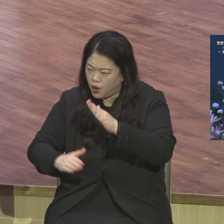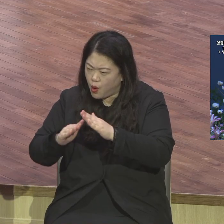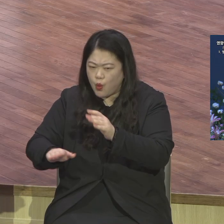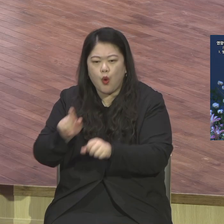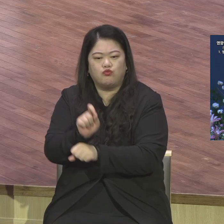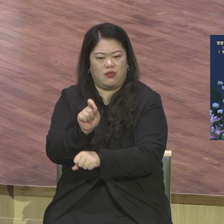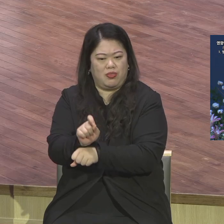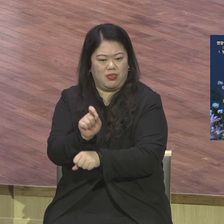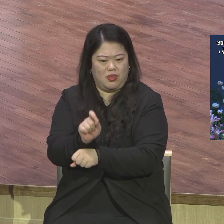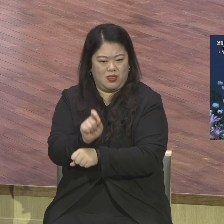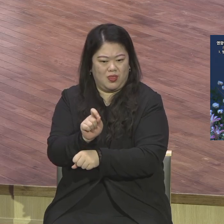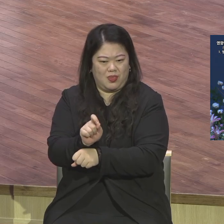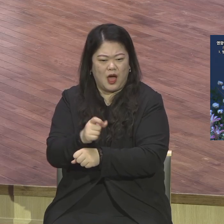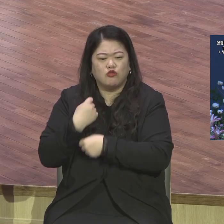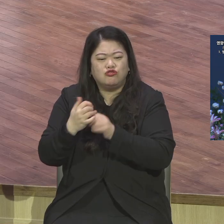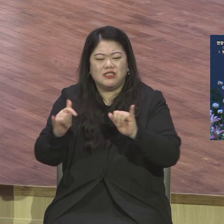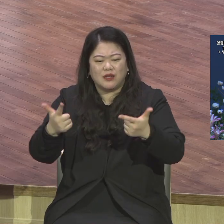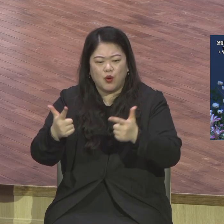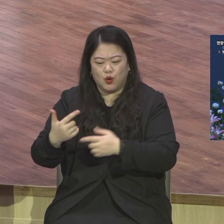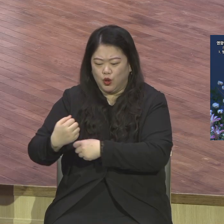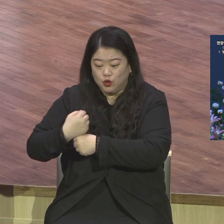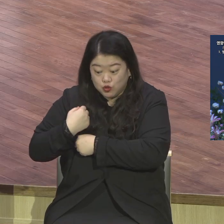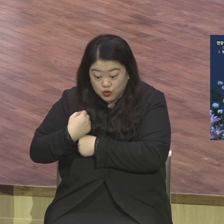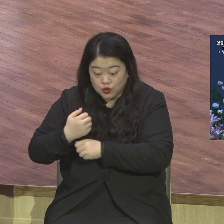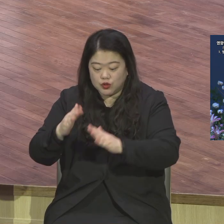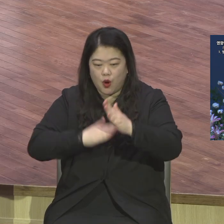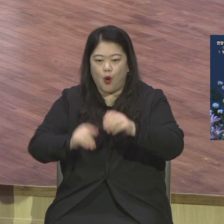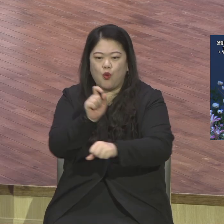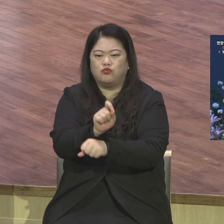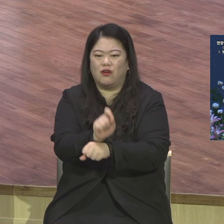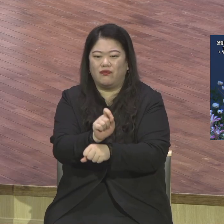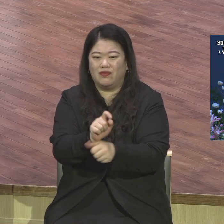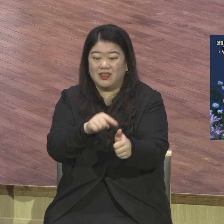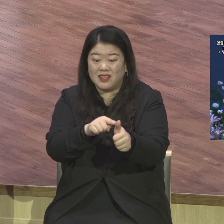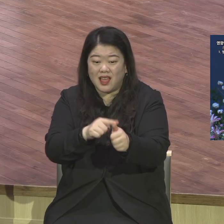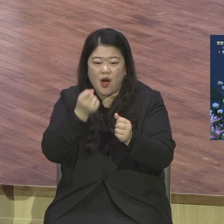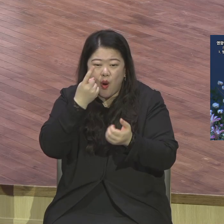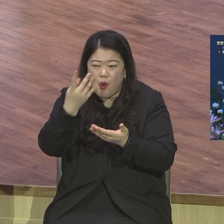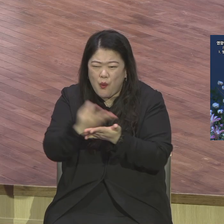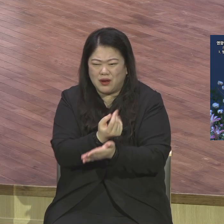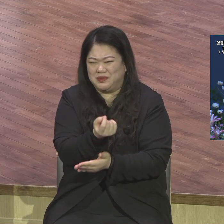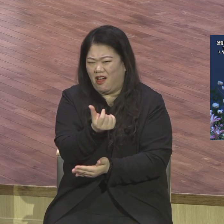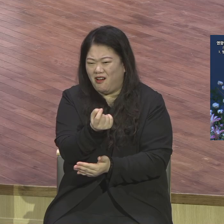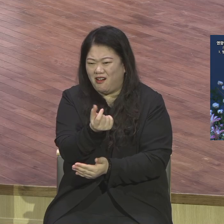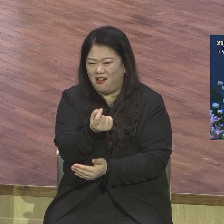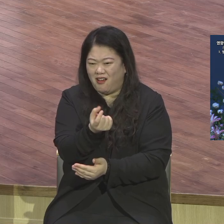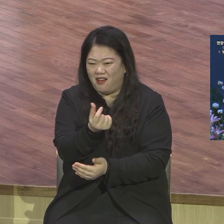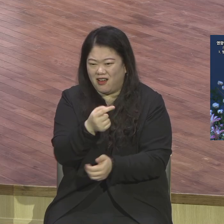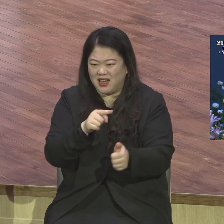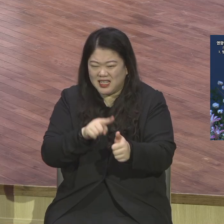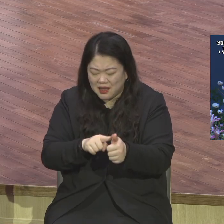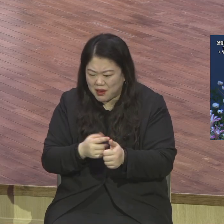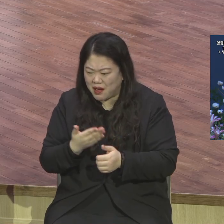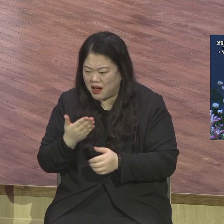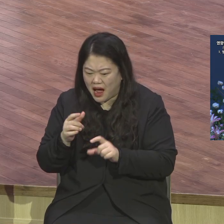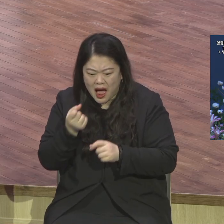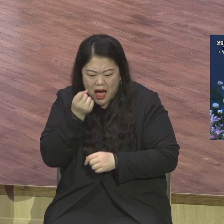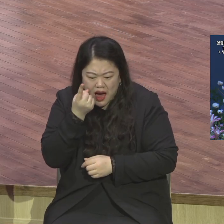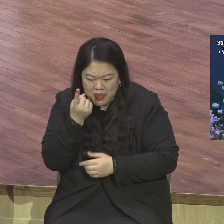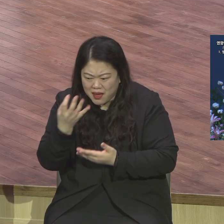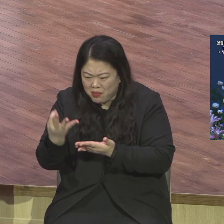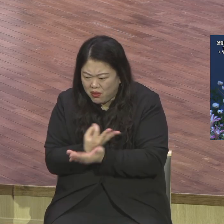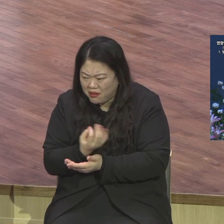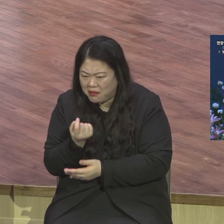문관인가 그 문관을 했는데 월급 얼마나 적어요. 월급이 적게 받으니까 그건 뭐 뻔하잖아요. 나는